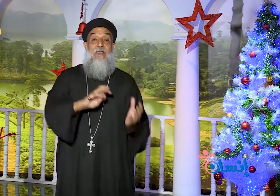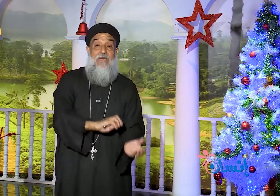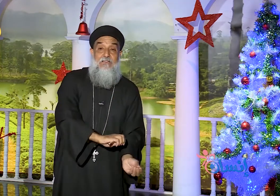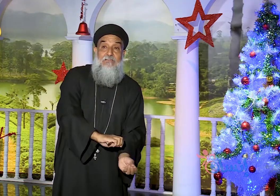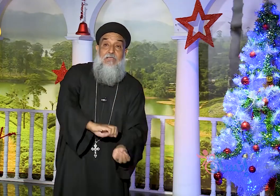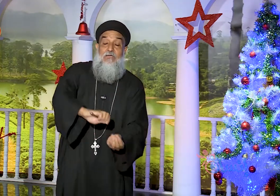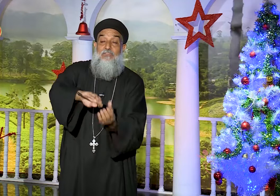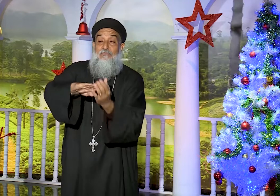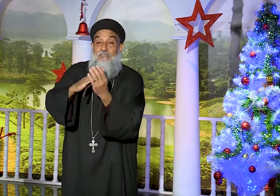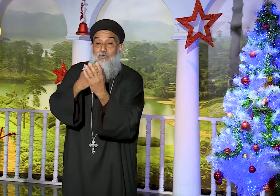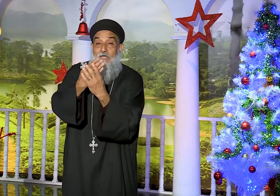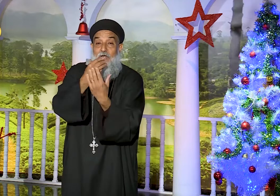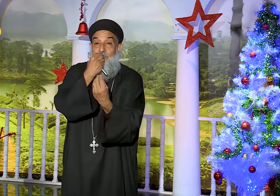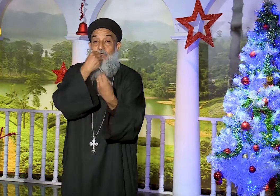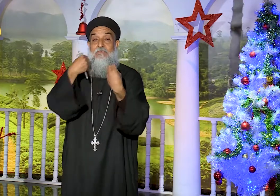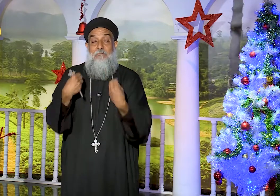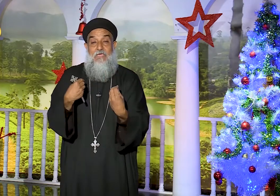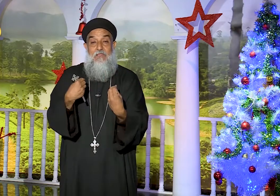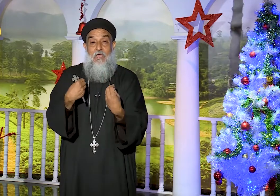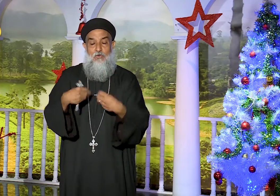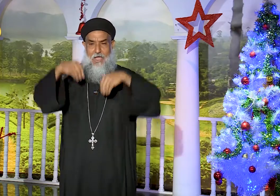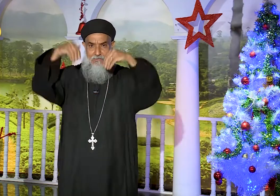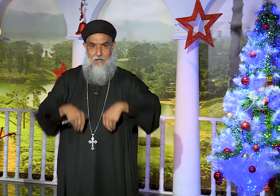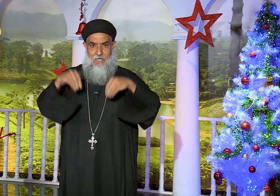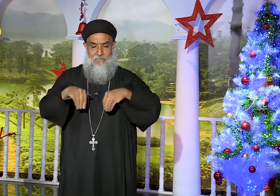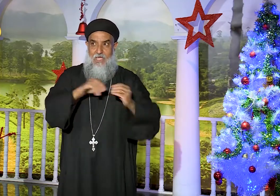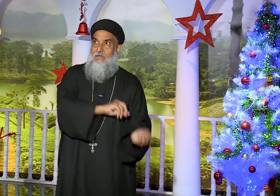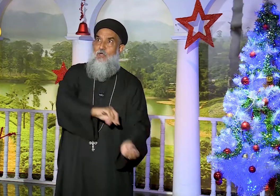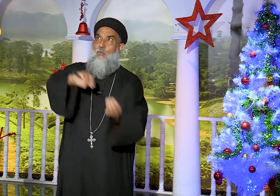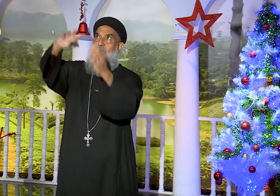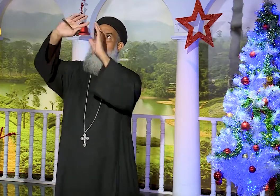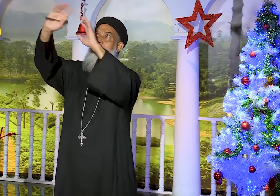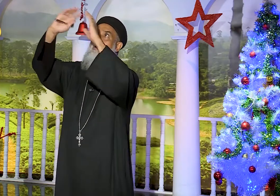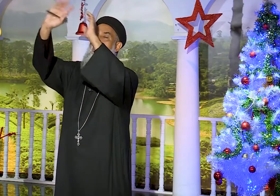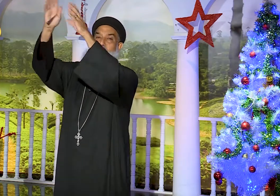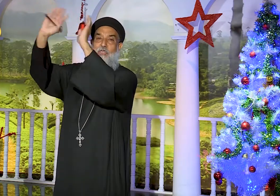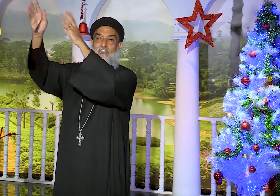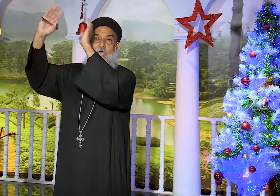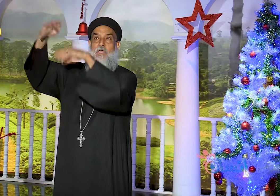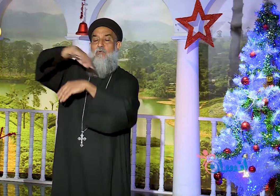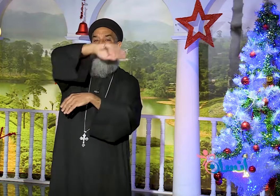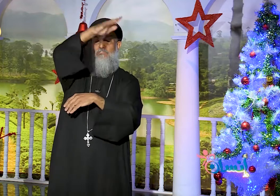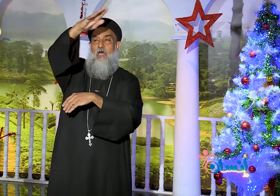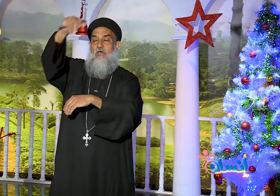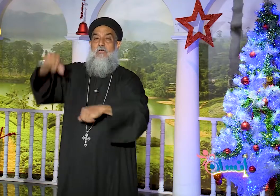خد الطفل الصغير الجميل يوحنا المعمدان وداه مكان بعيد قوي قوي في الصحراء.